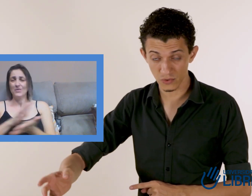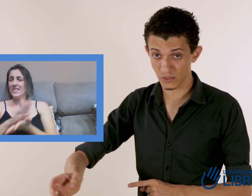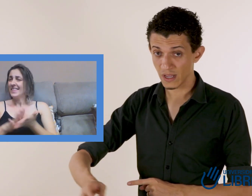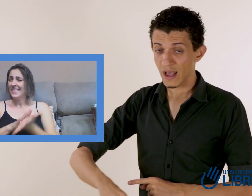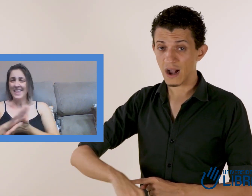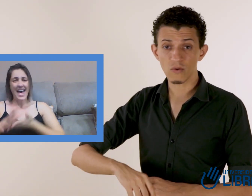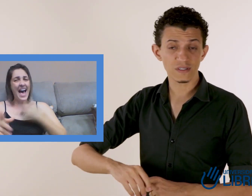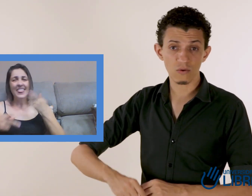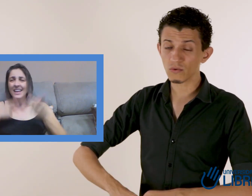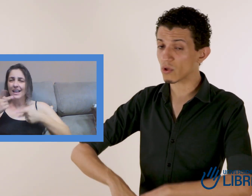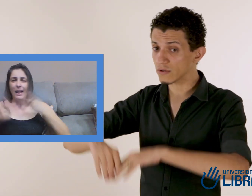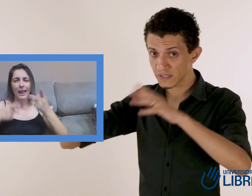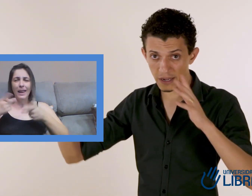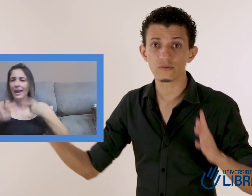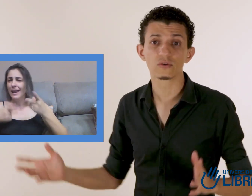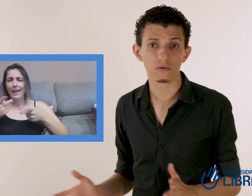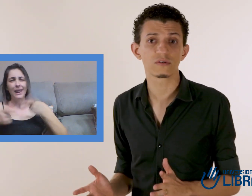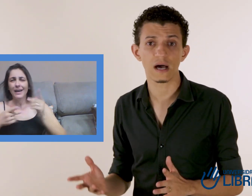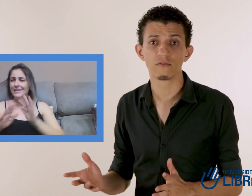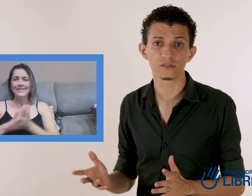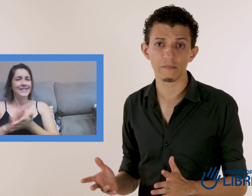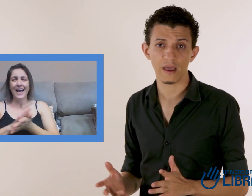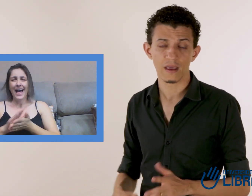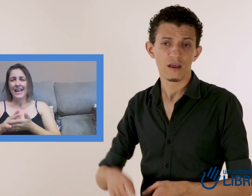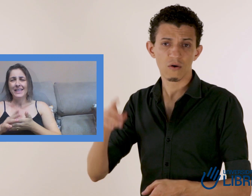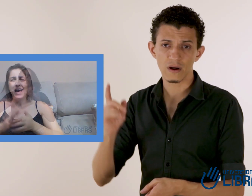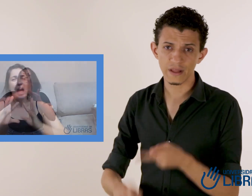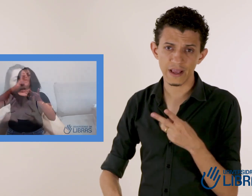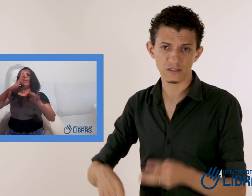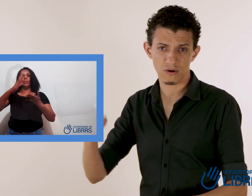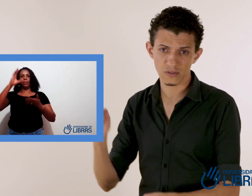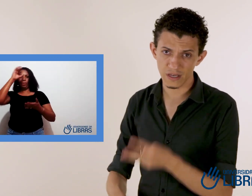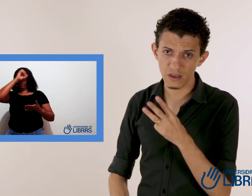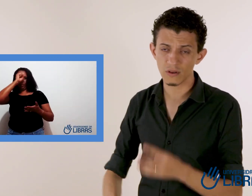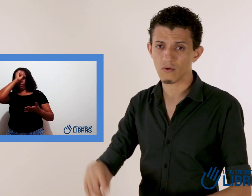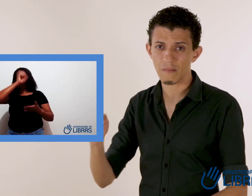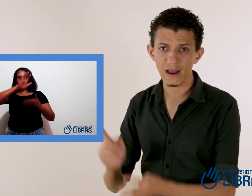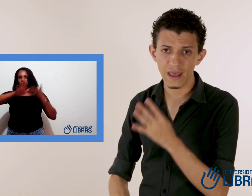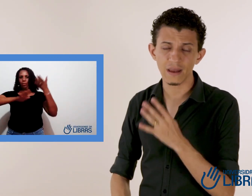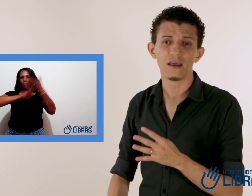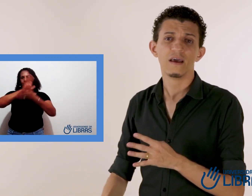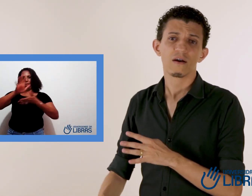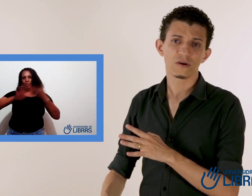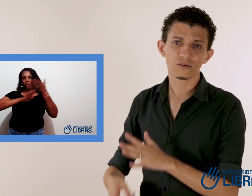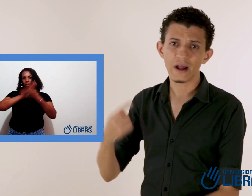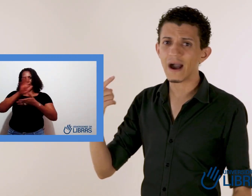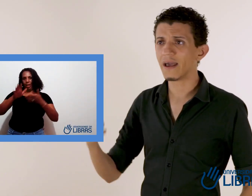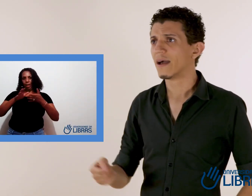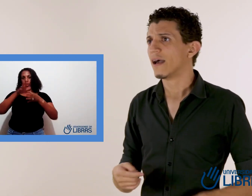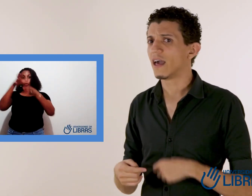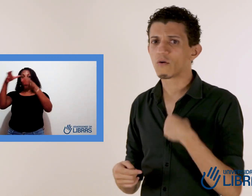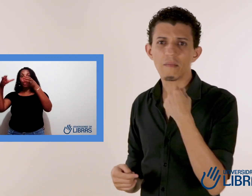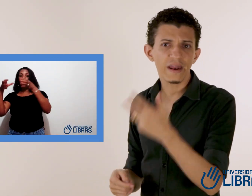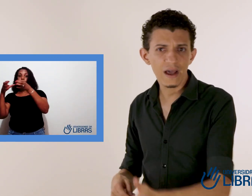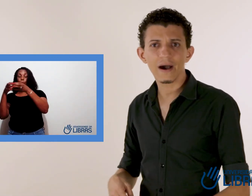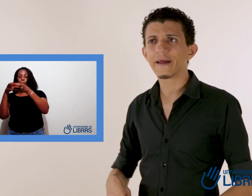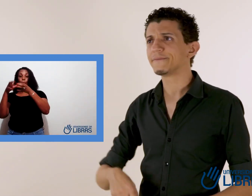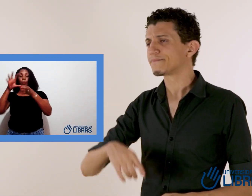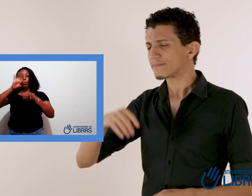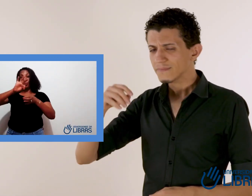surdos. Aconteceu com trocentos outros alunos também, com a Andresa, com a Rosenilda, com a Marlene, com a Soraya, com a Mariana,